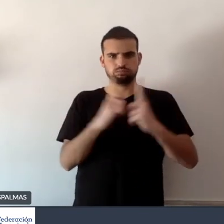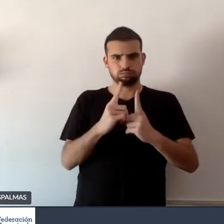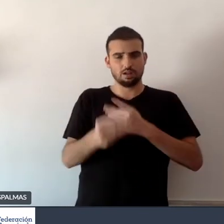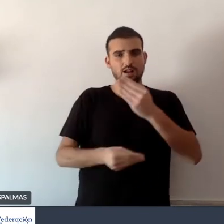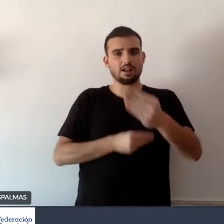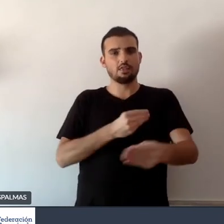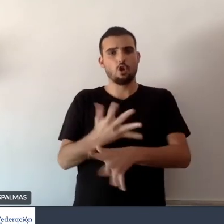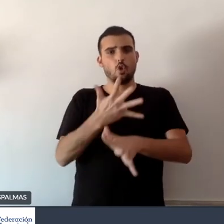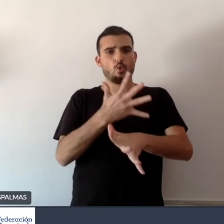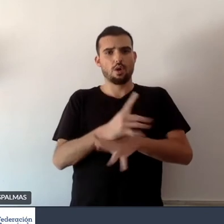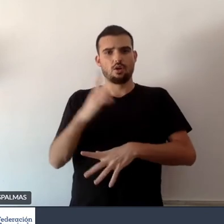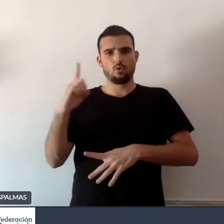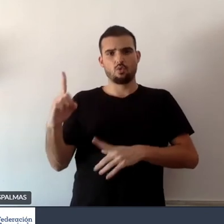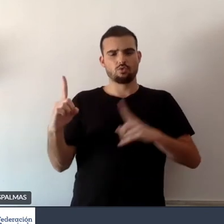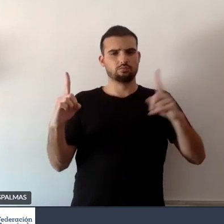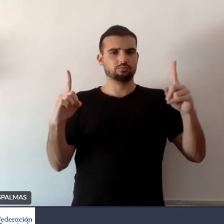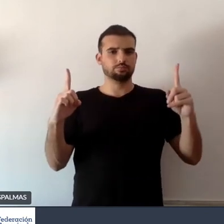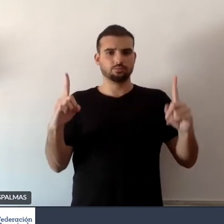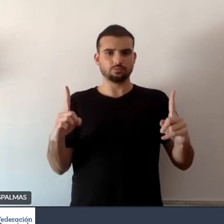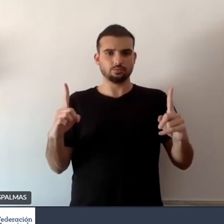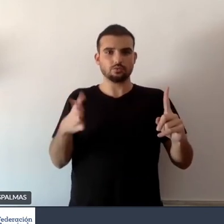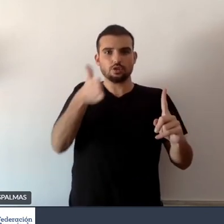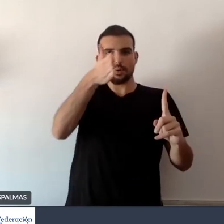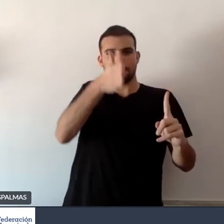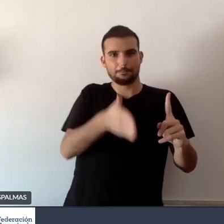2 contra 1 con este defensor que está en el medio de la pintura.